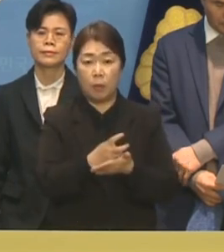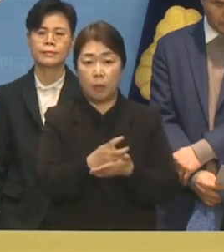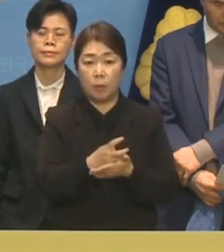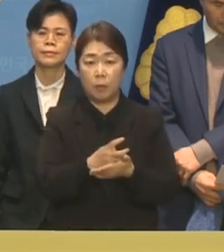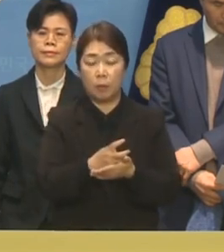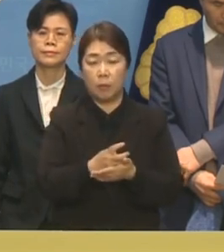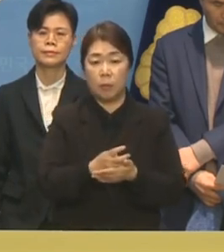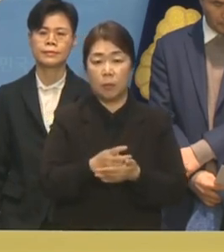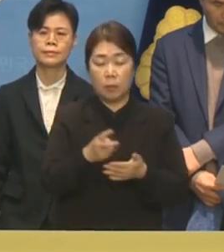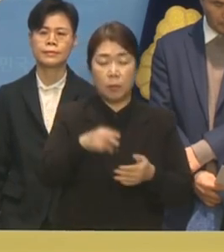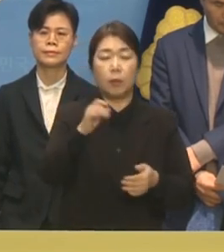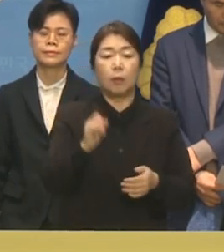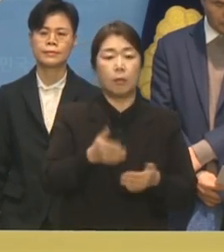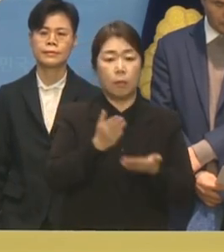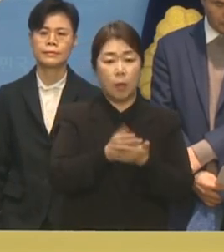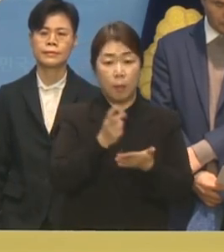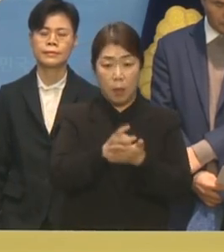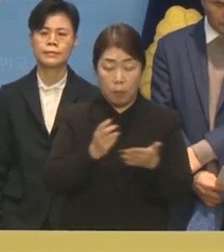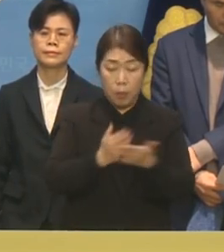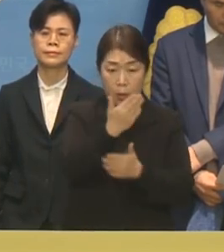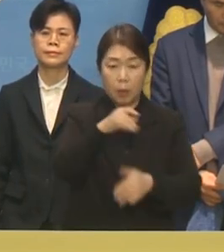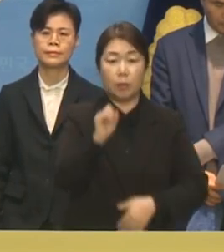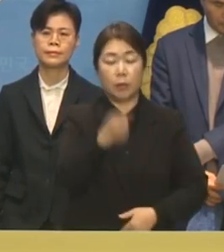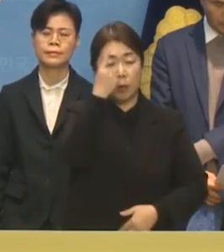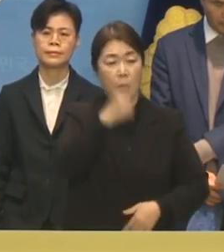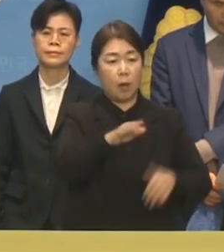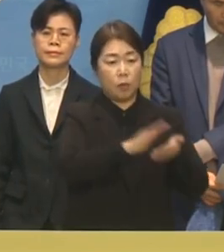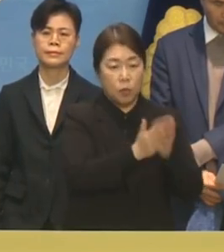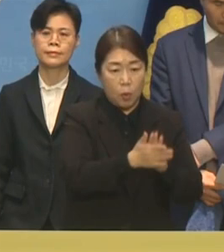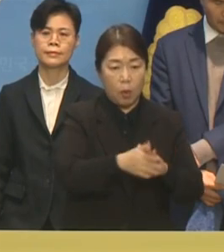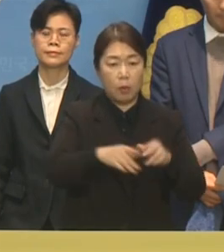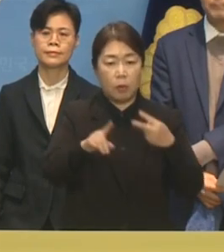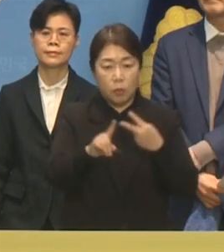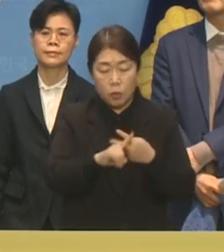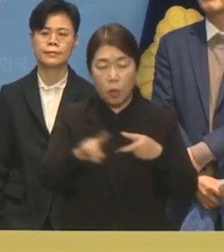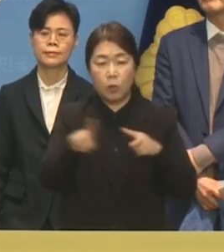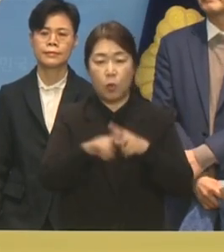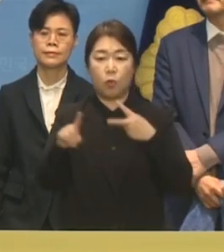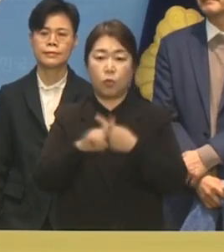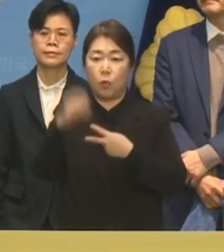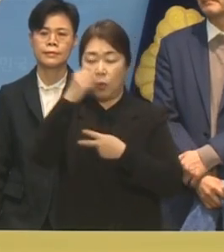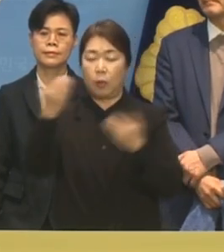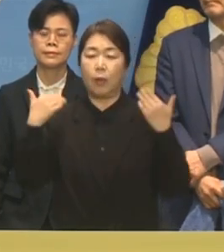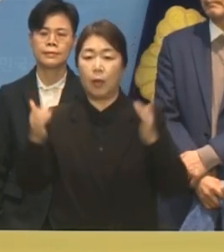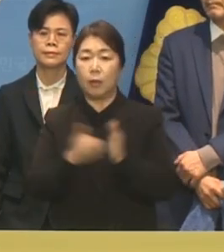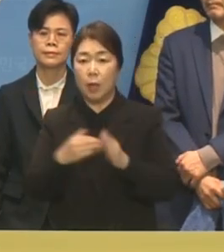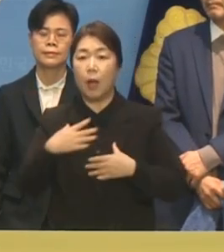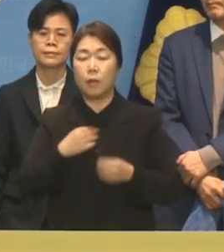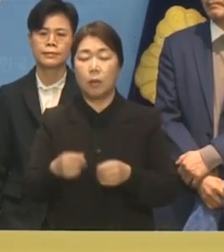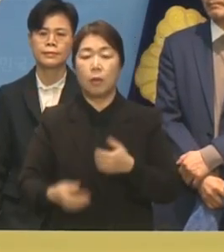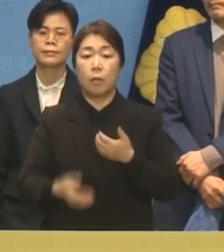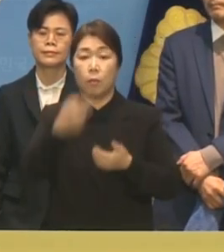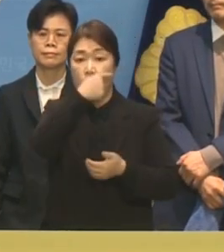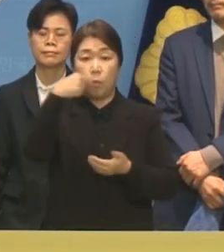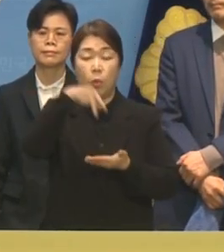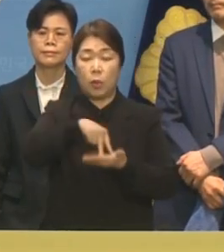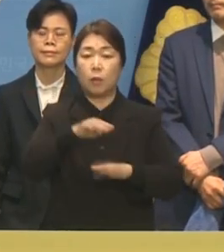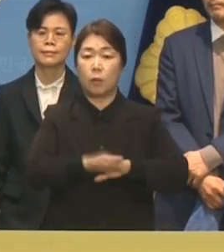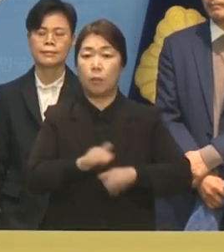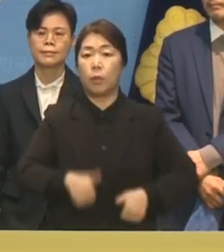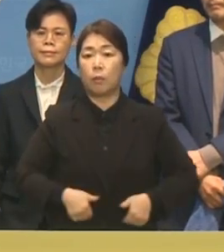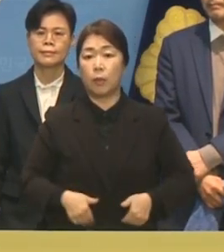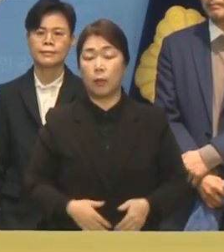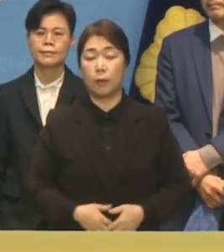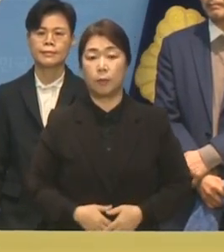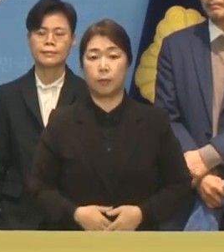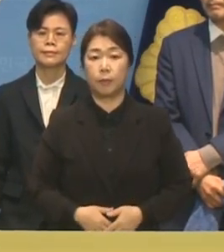최소한 유치원부터 고등학교까지의 건강과 안전이 보장되도록 하여야 합니다.